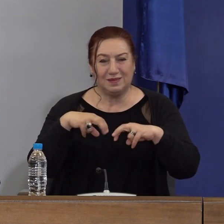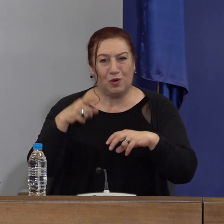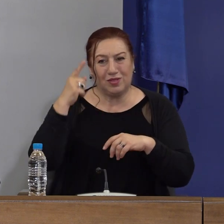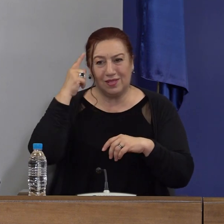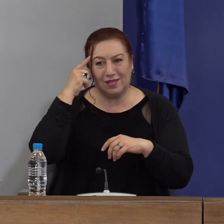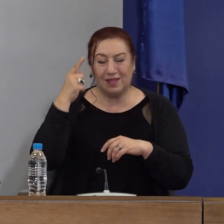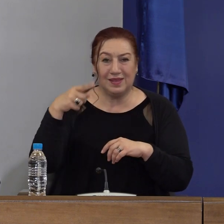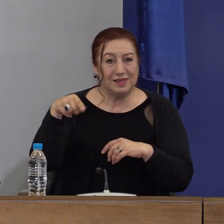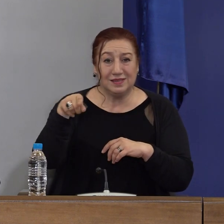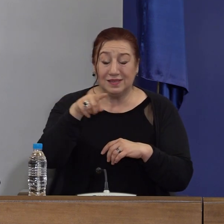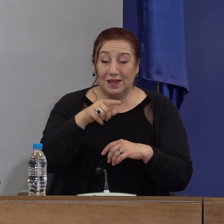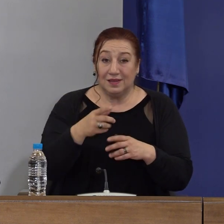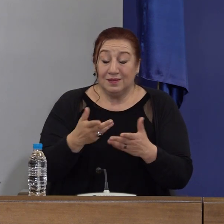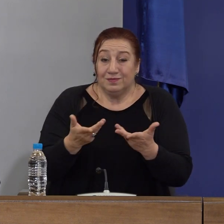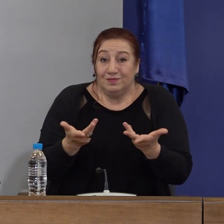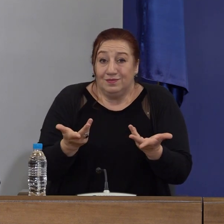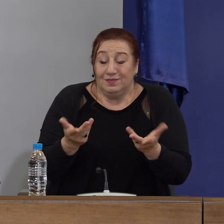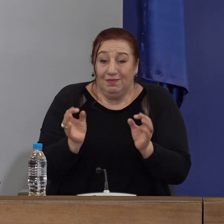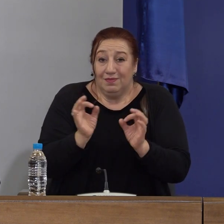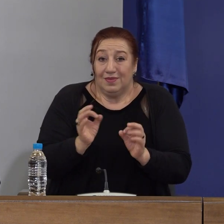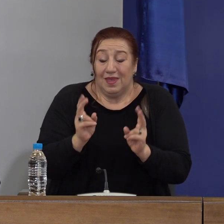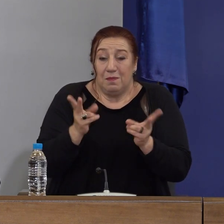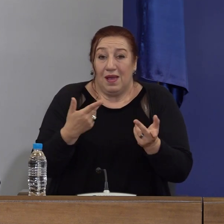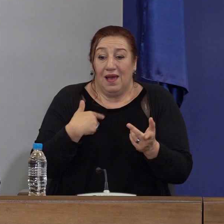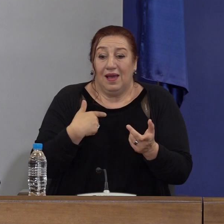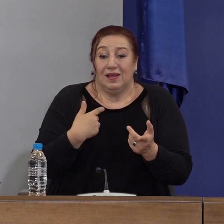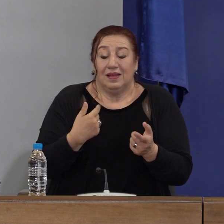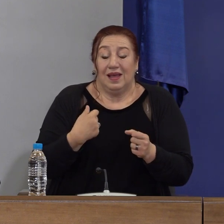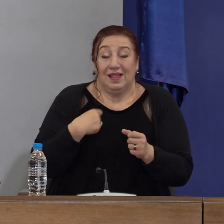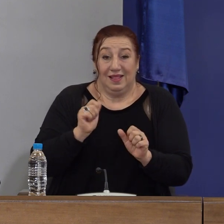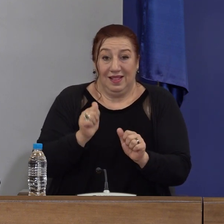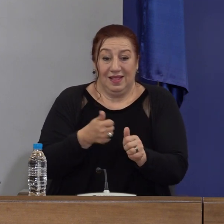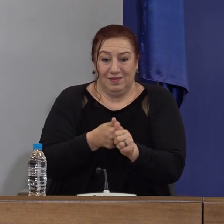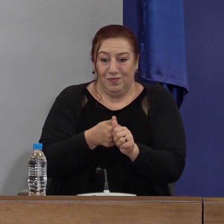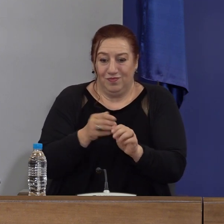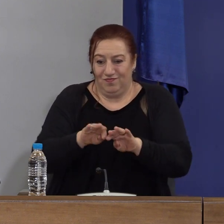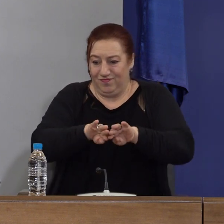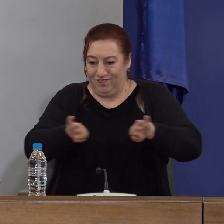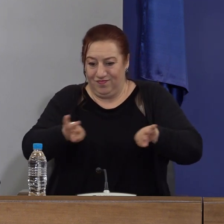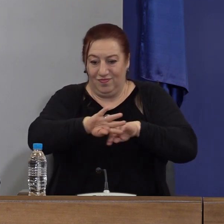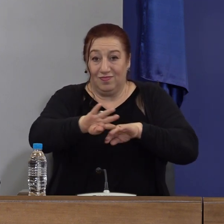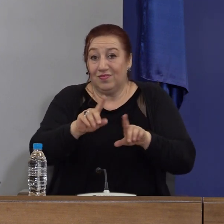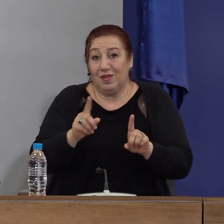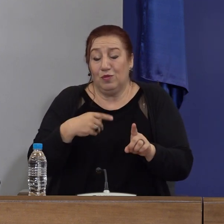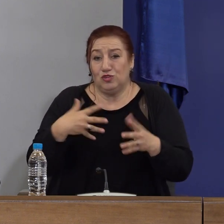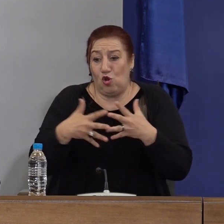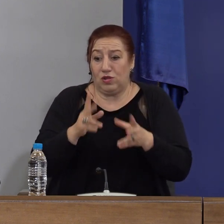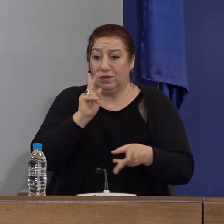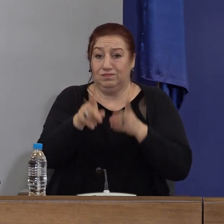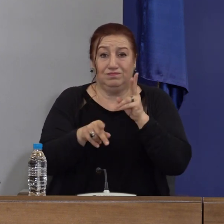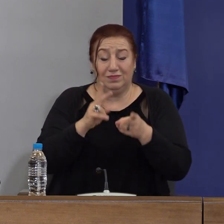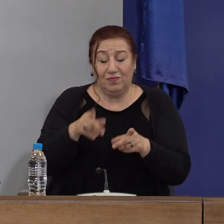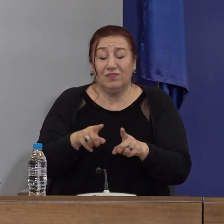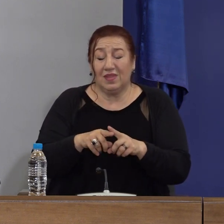че няма как да се поддържа тази физическа дистанция и вероятността за предаване